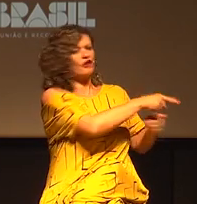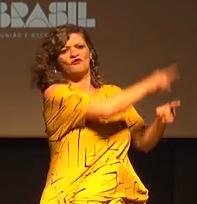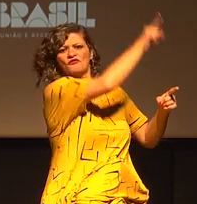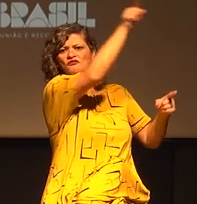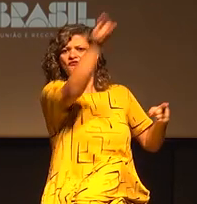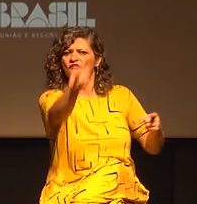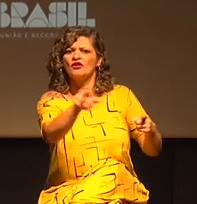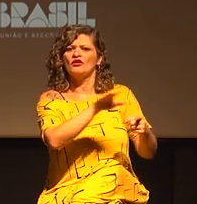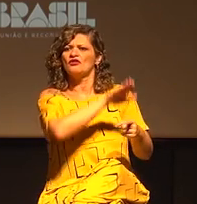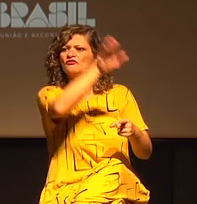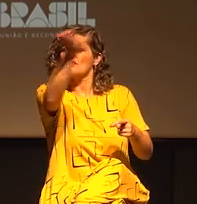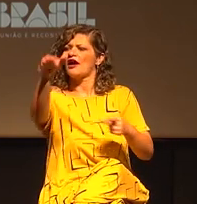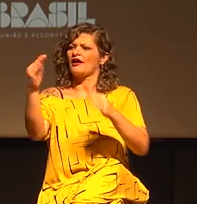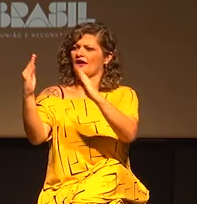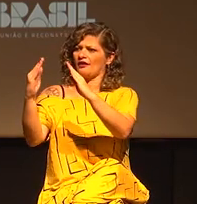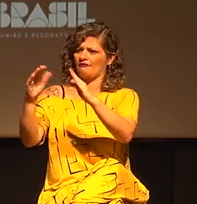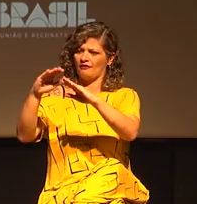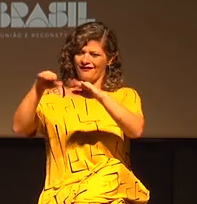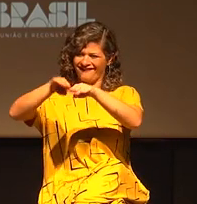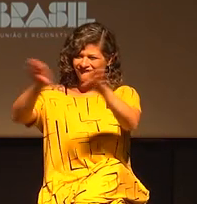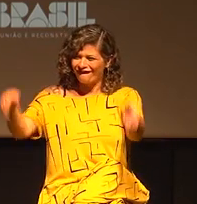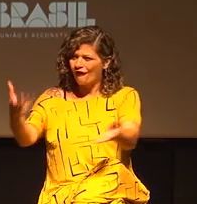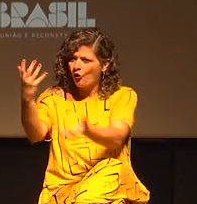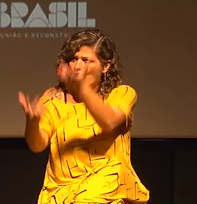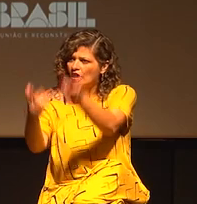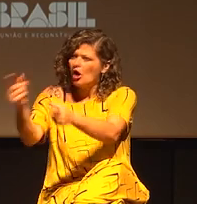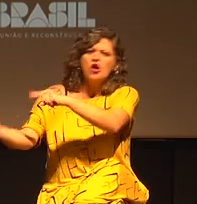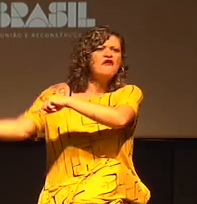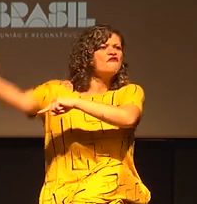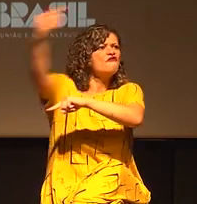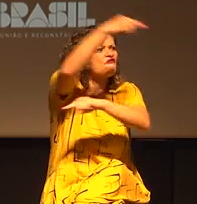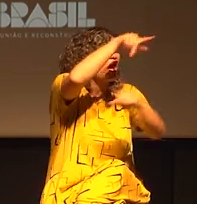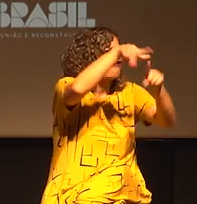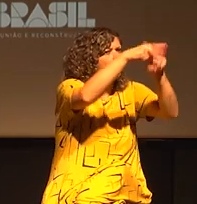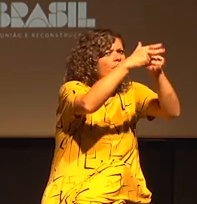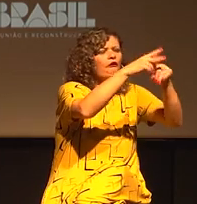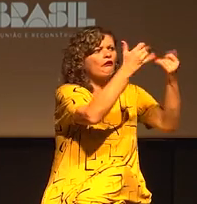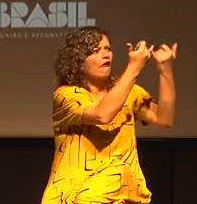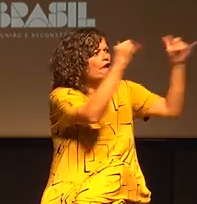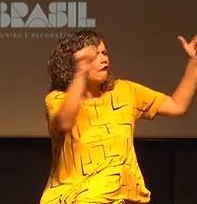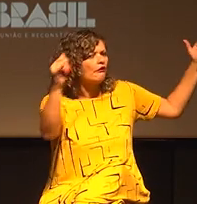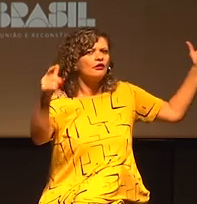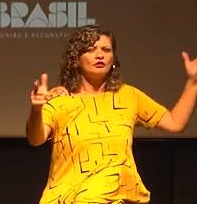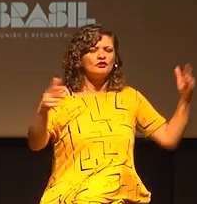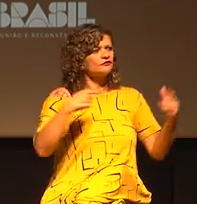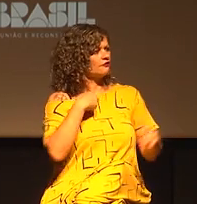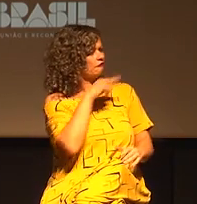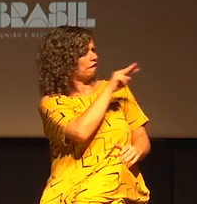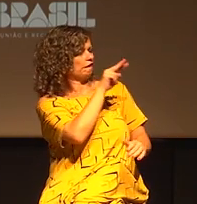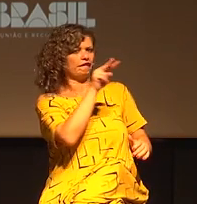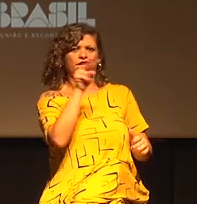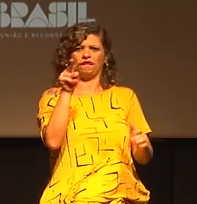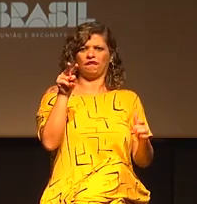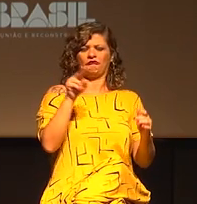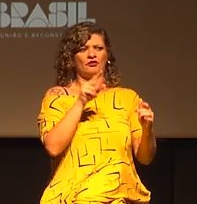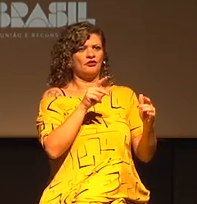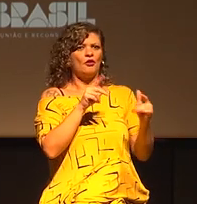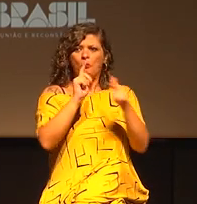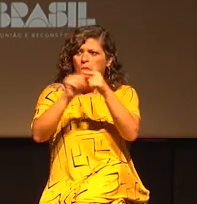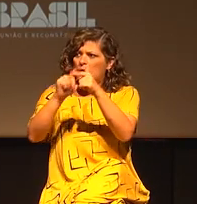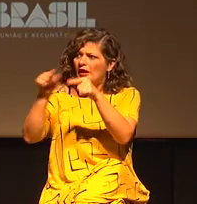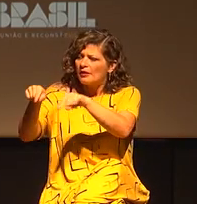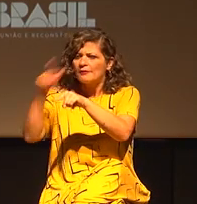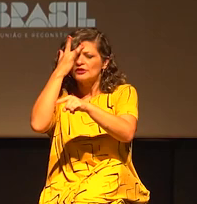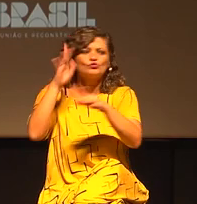para ir atrás de um eletricista para ligar a eletricidade e e isso vai acontecendo as vai aparecendo problema e as pessoas